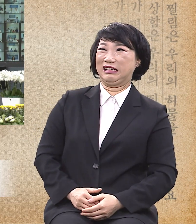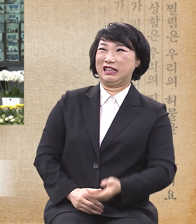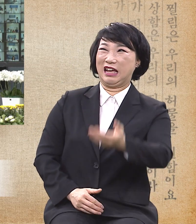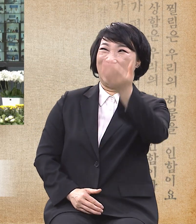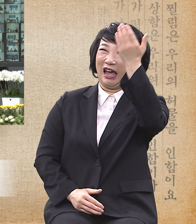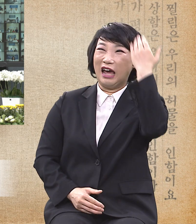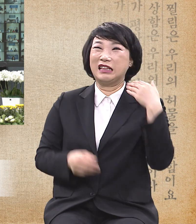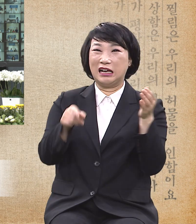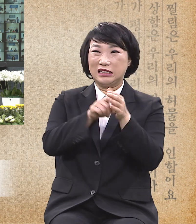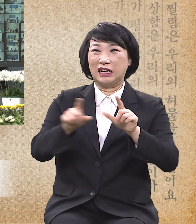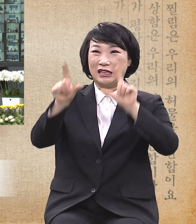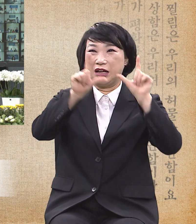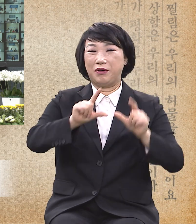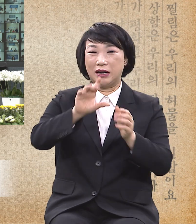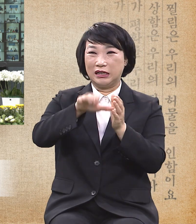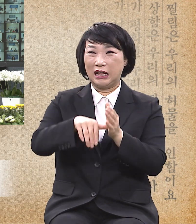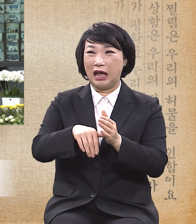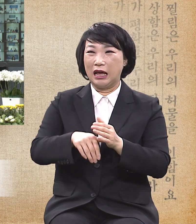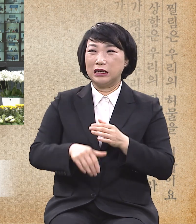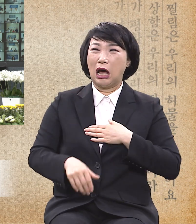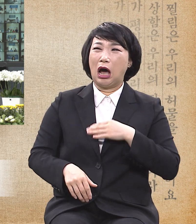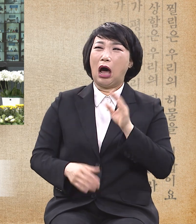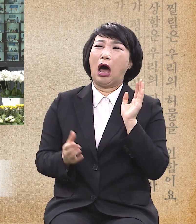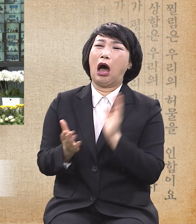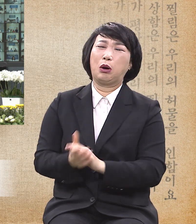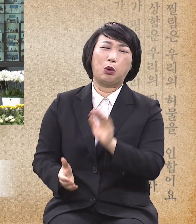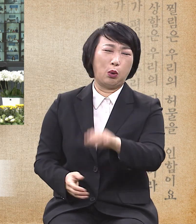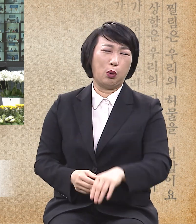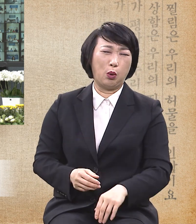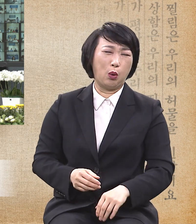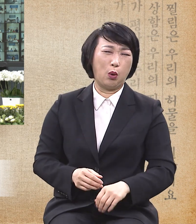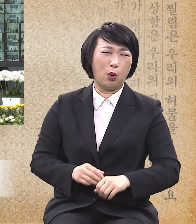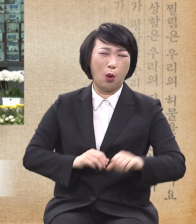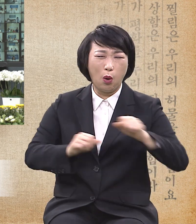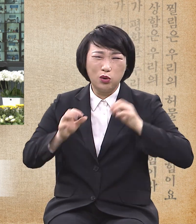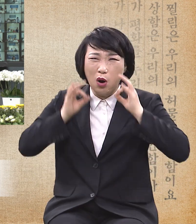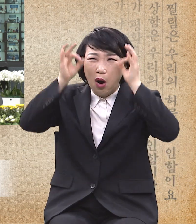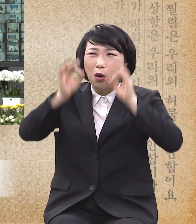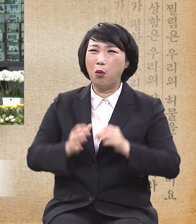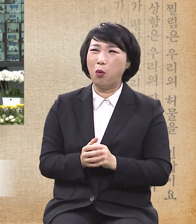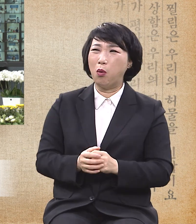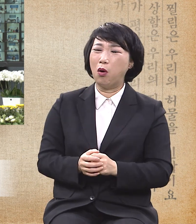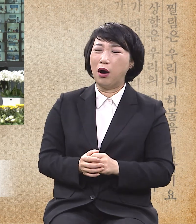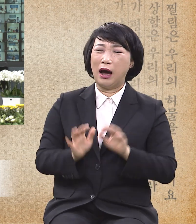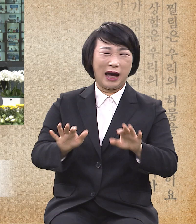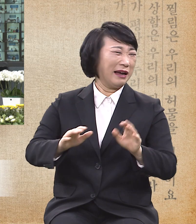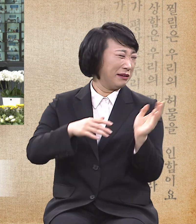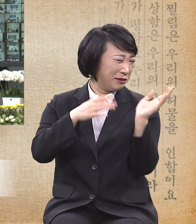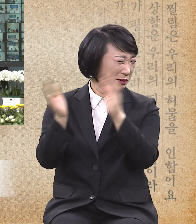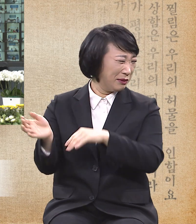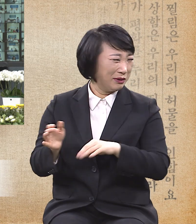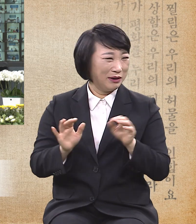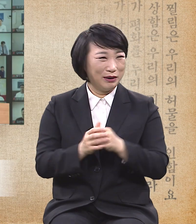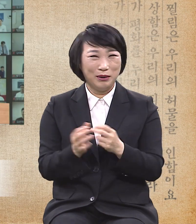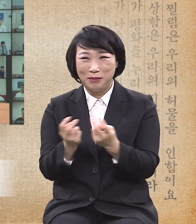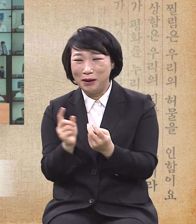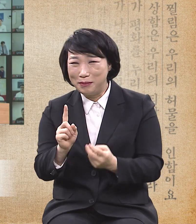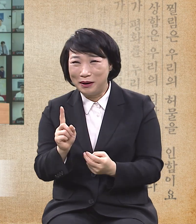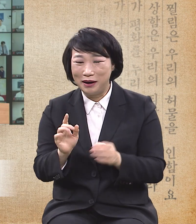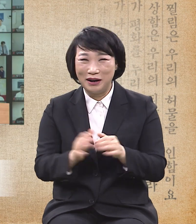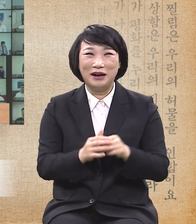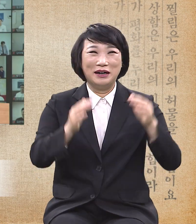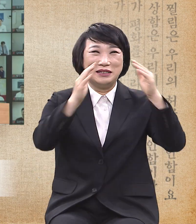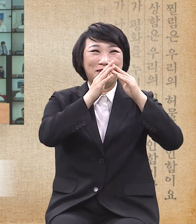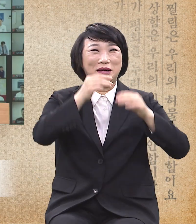옛날 신앙생활 했을 때 어떻게 그랬나 모르겠다. 집에서 그래도 이렇게 하니까 편코 좋구나.